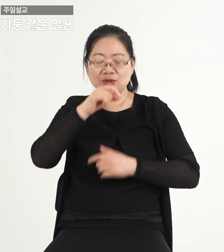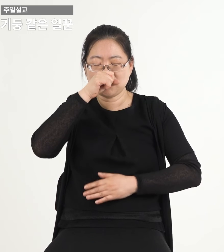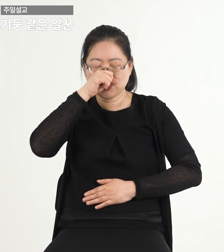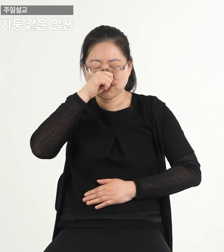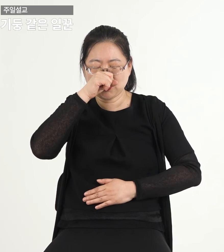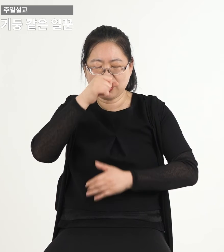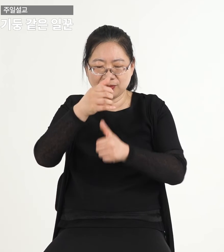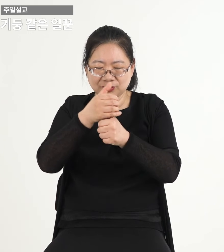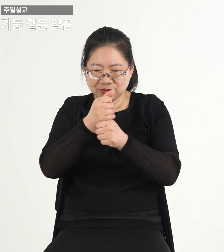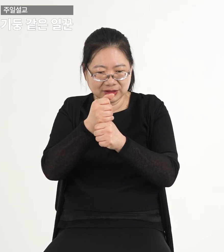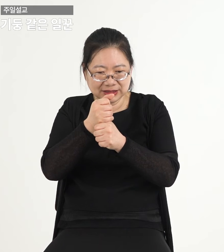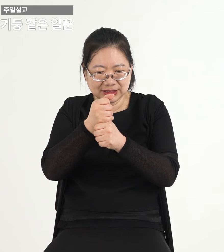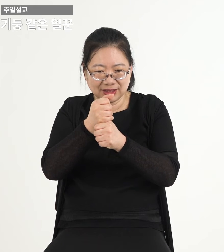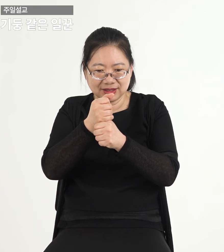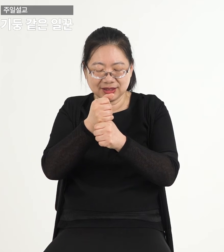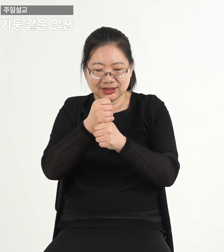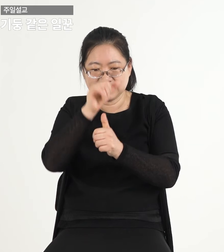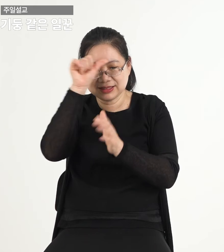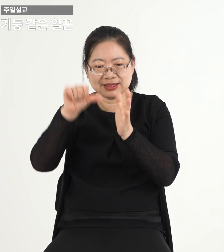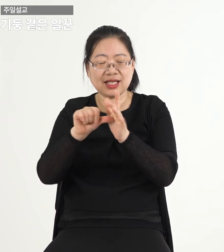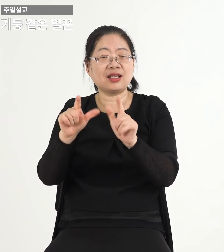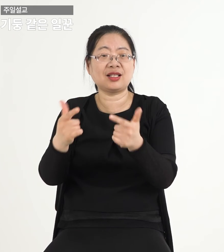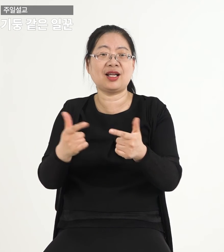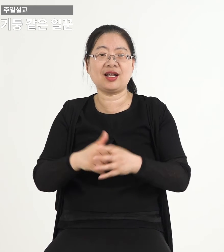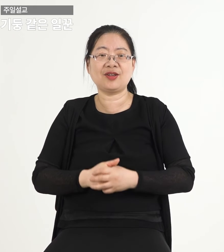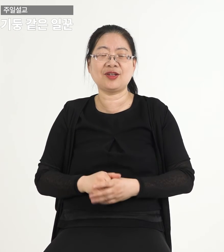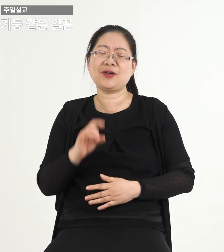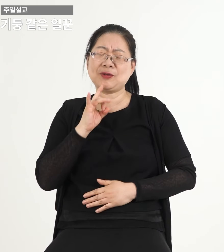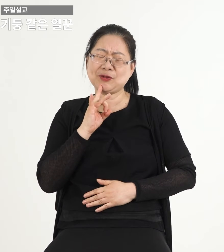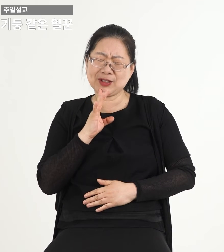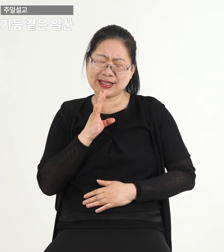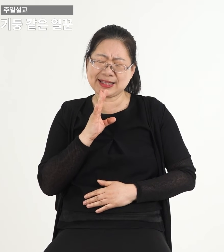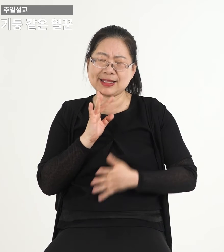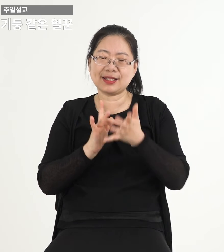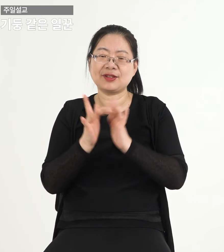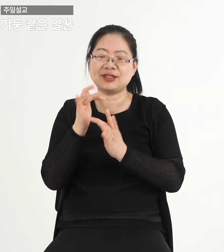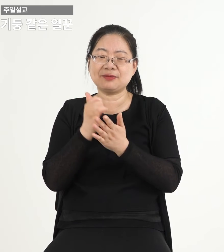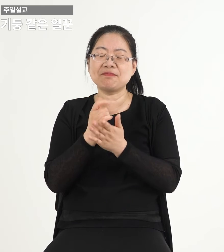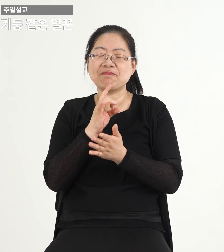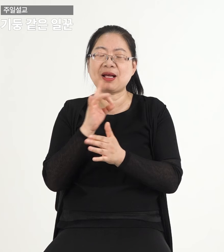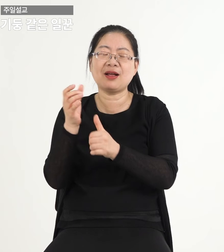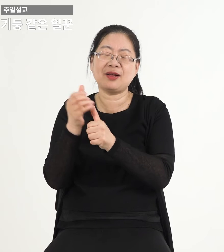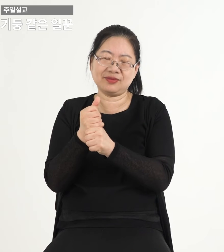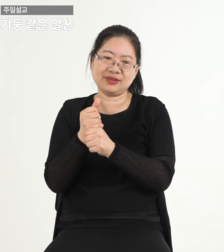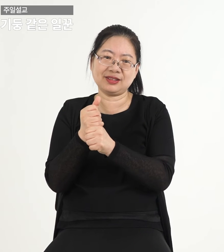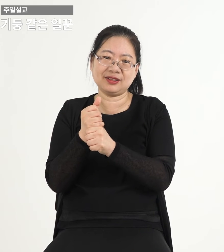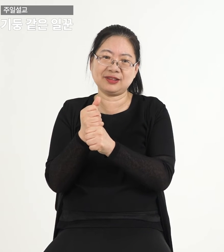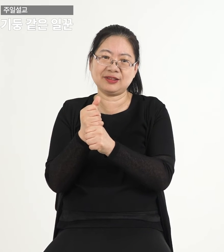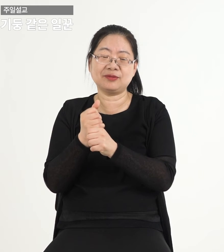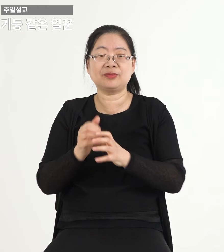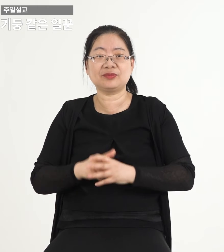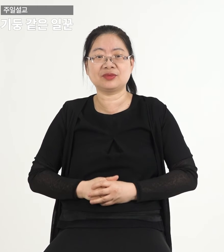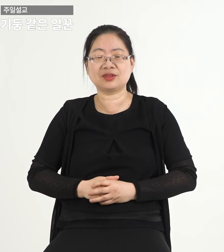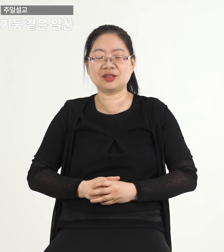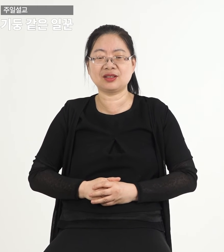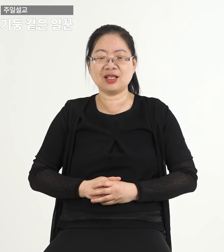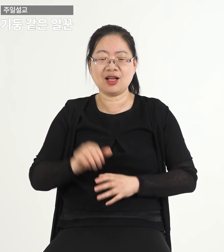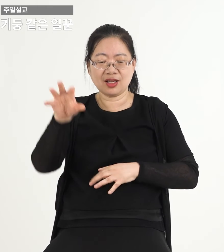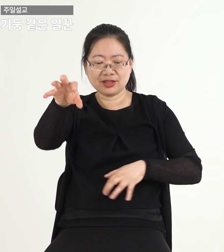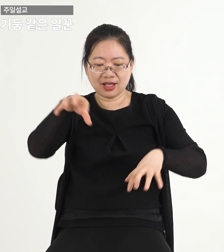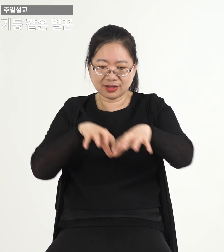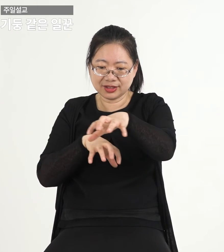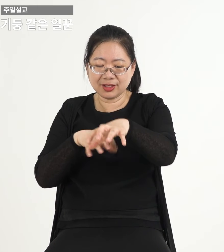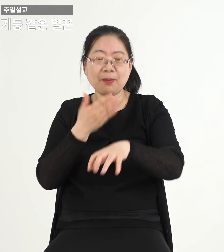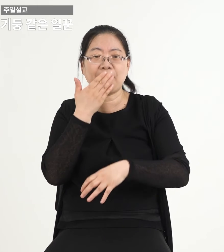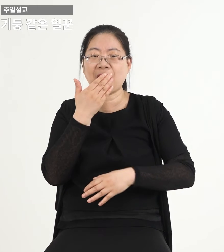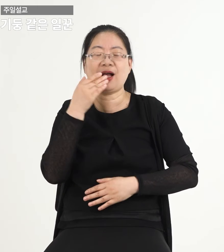붙잡는 싸움이 아니에요. 유일한 것을 붙잡는 싸움이에요. 어떤 것도 대신할 수 없고